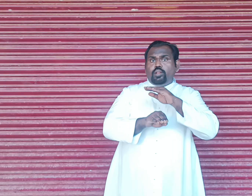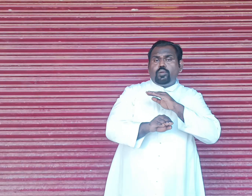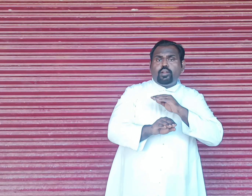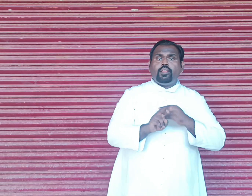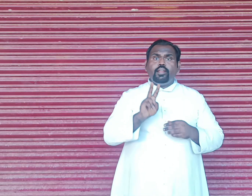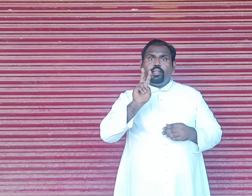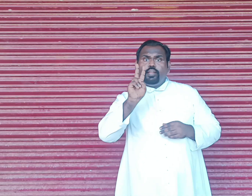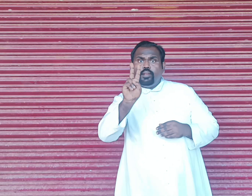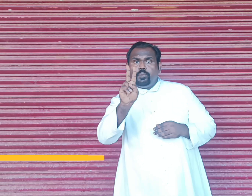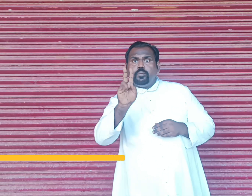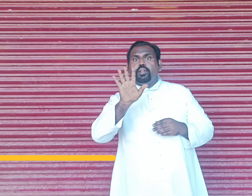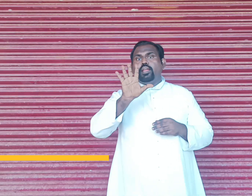കത്തോലിക്ക സഭയിലെ